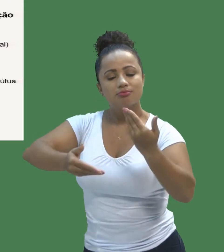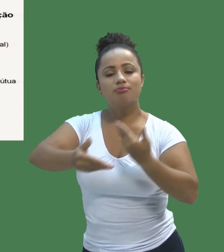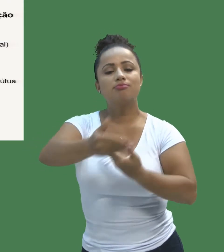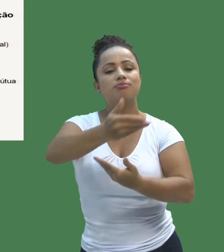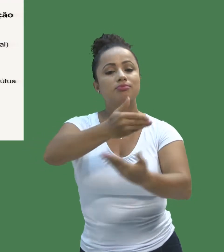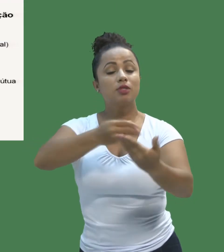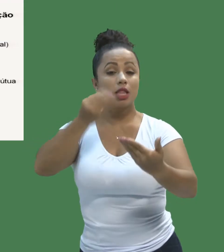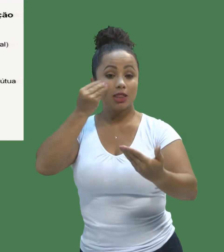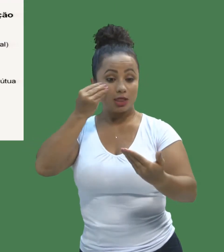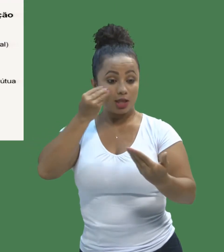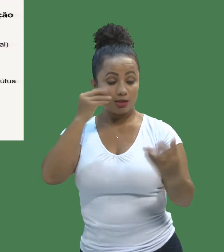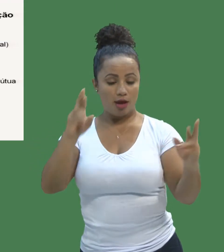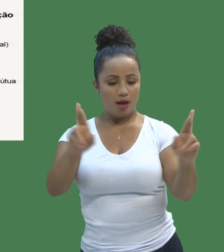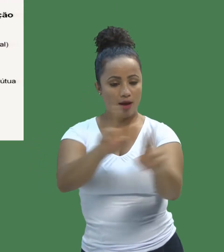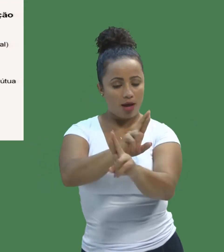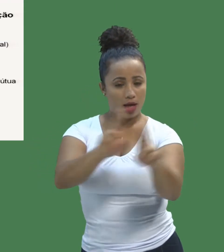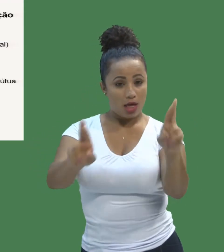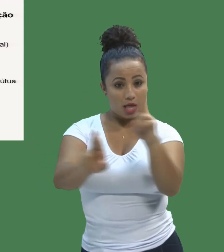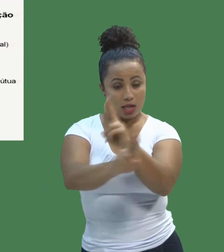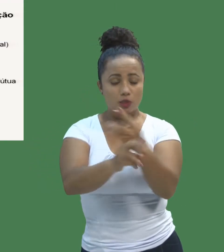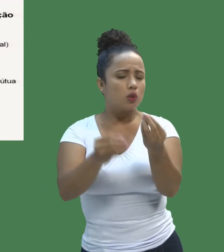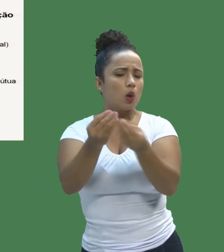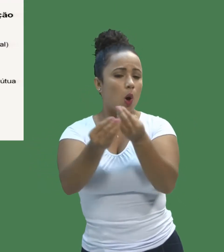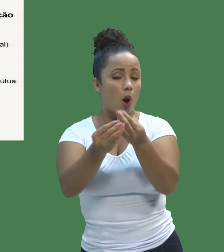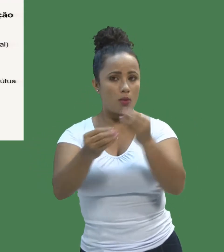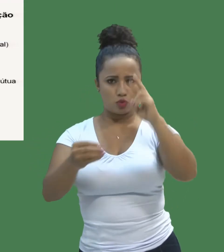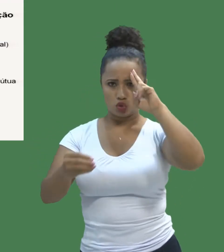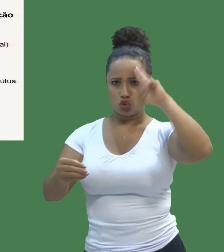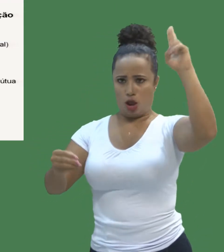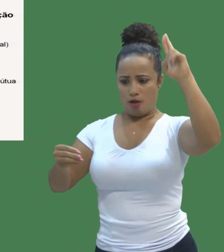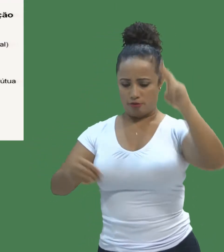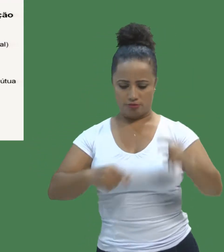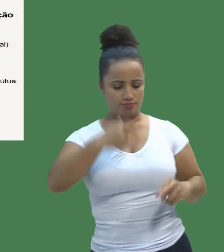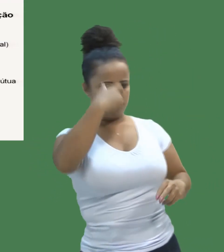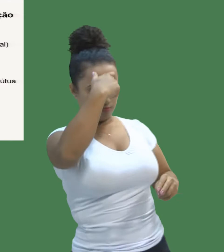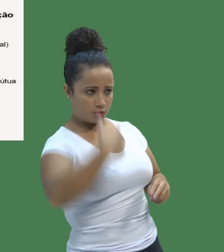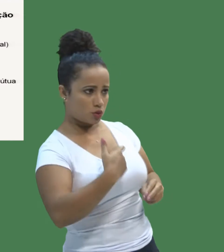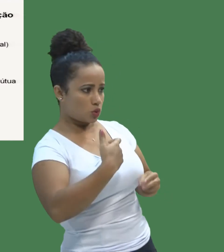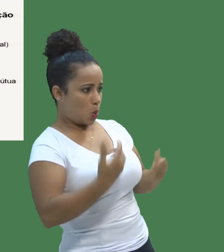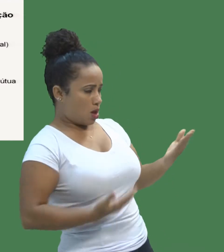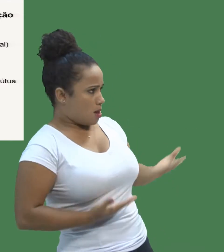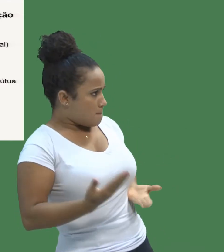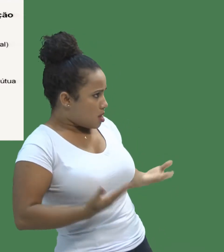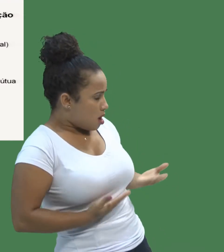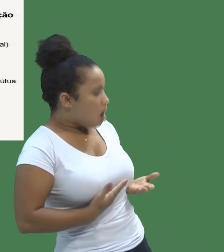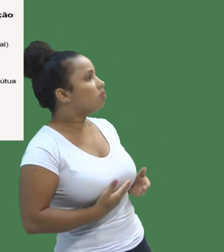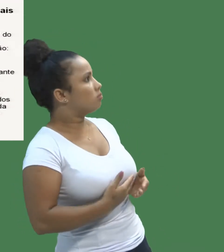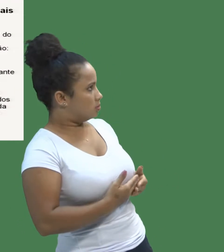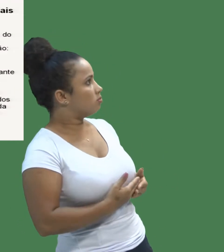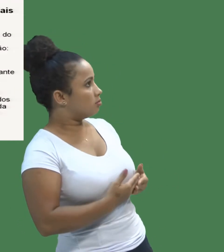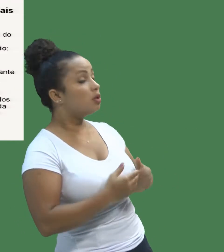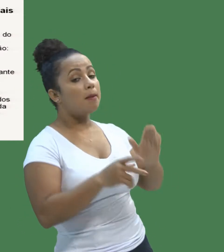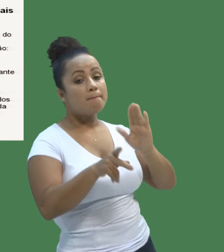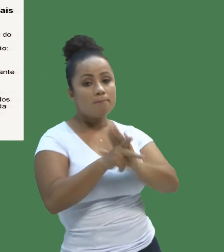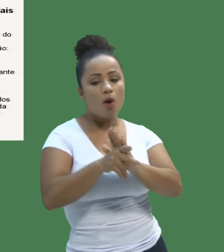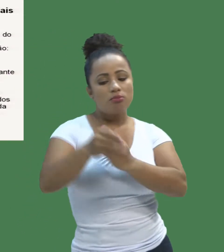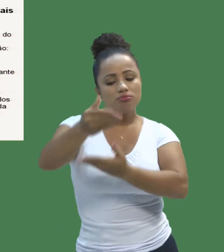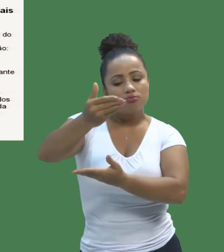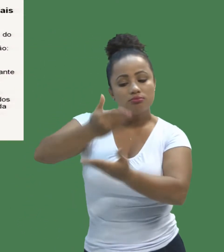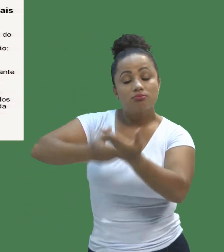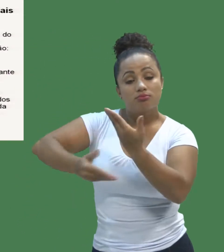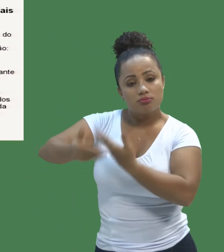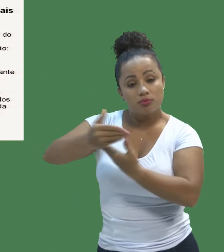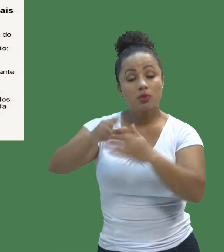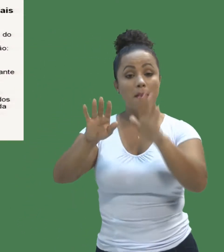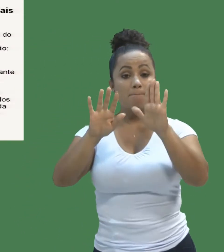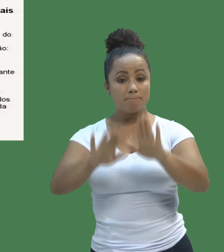relações travadas entre patrões e empregados no sistema socialista. A divisão